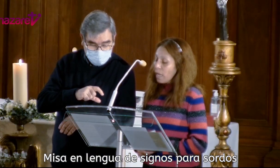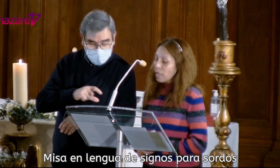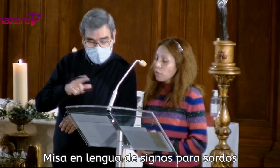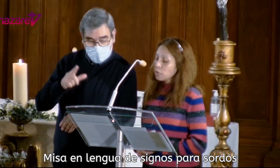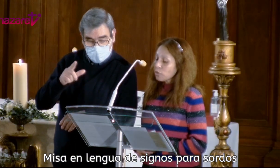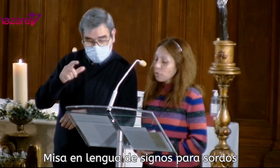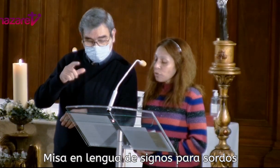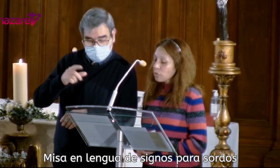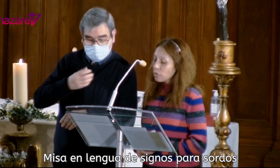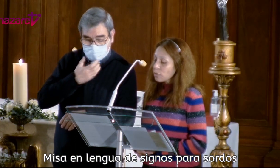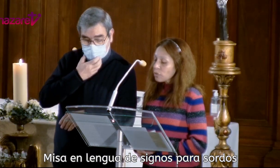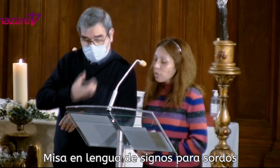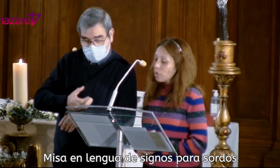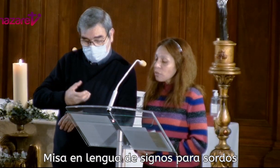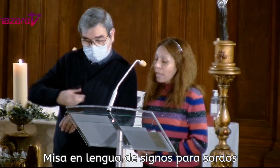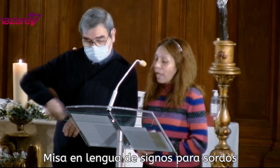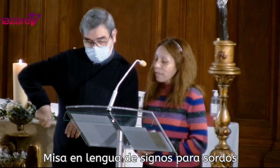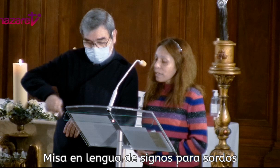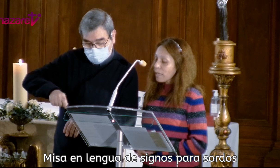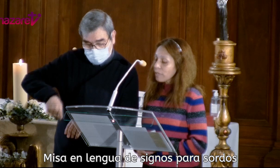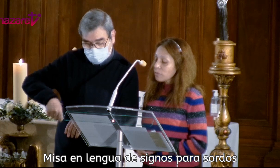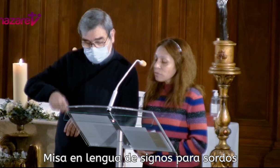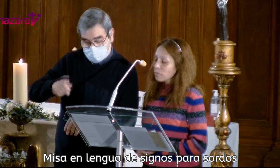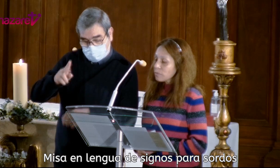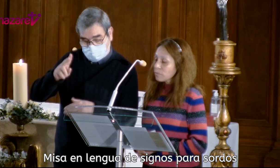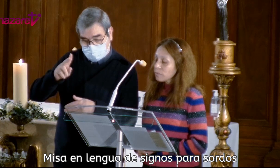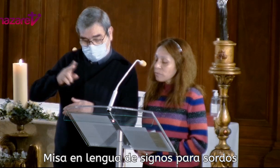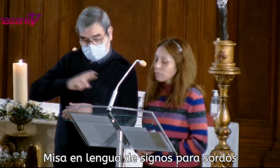los ortodoxos, los anglicanos.